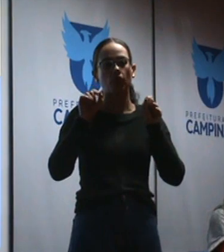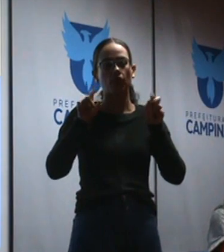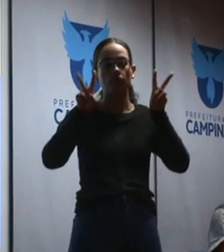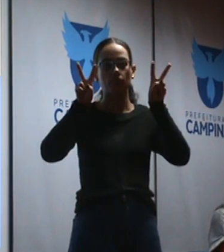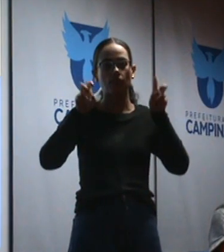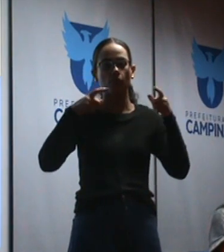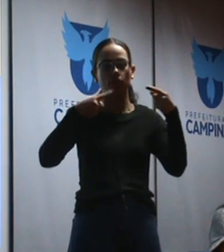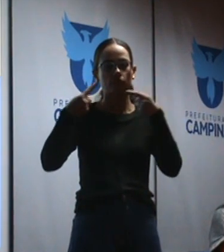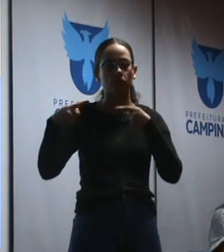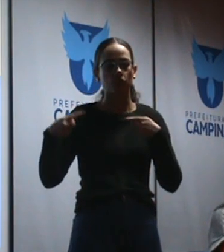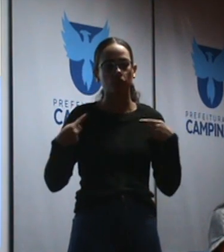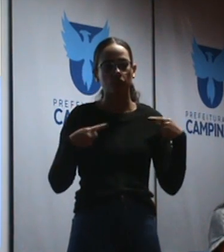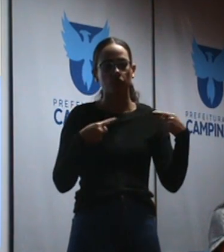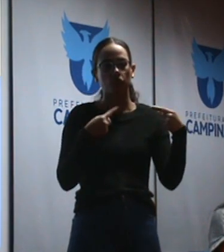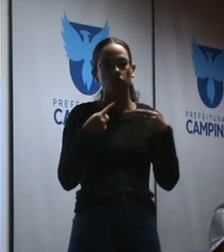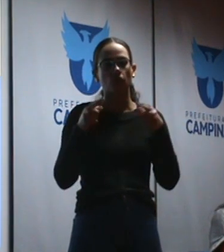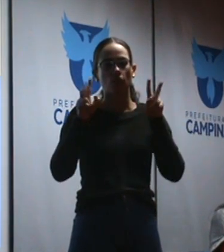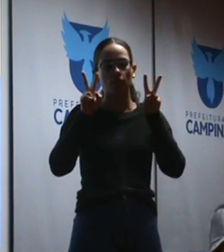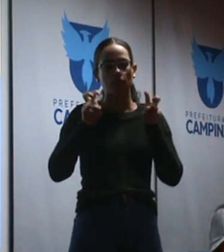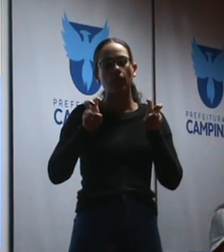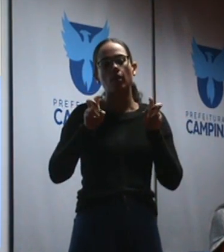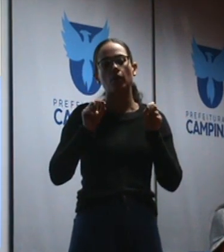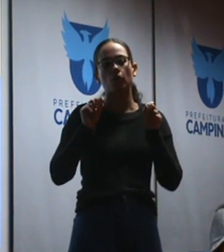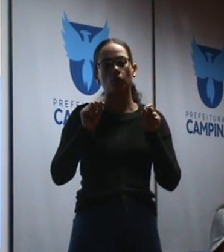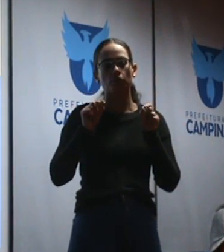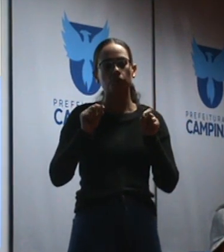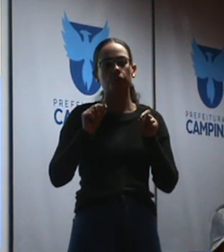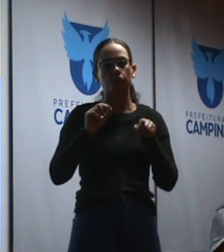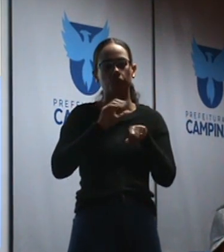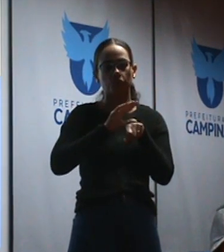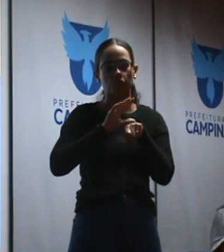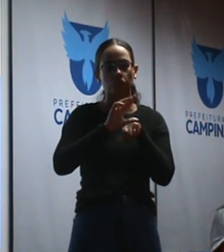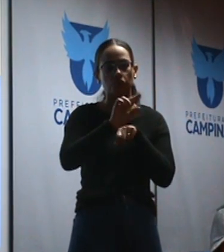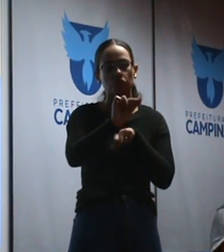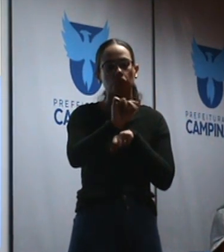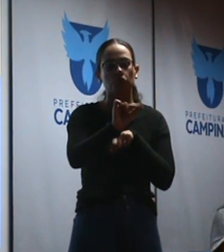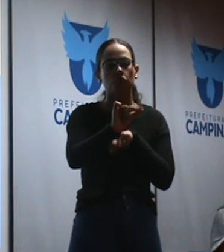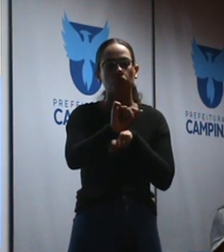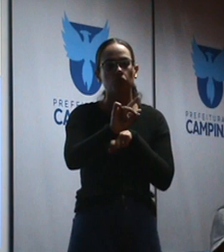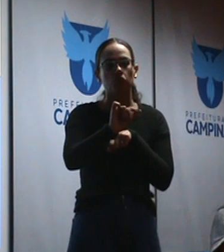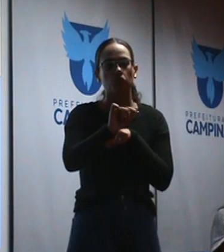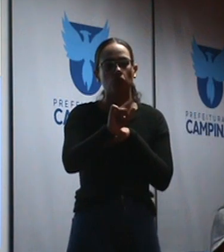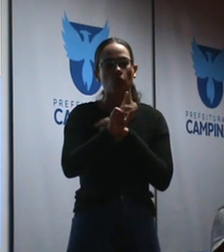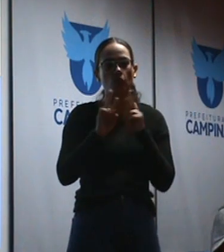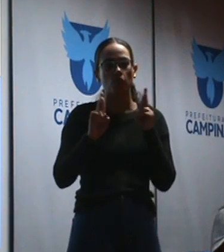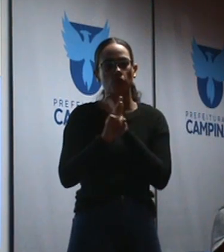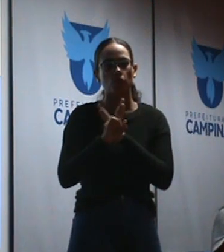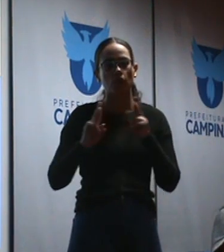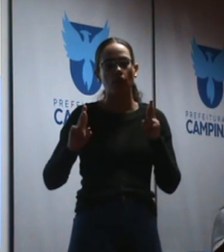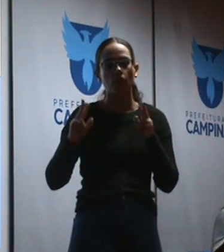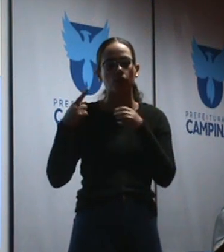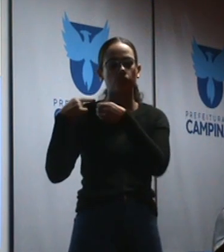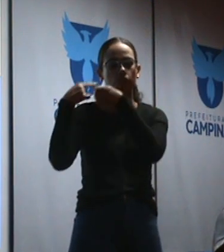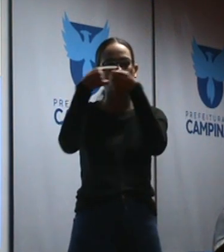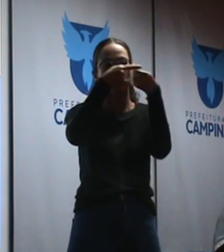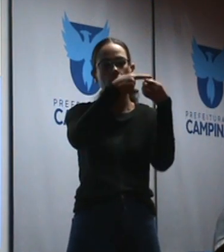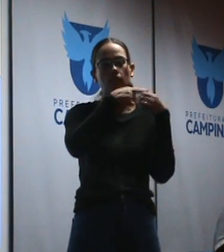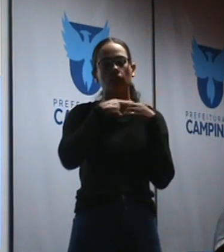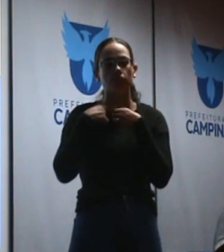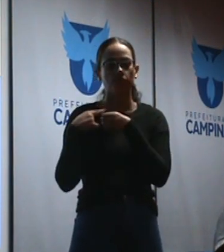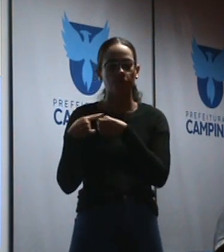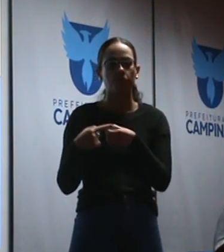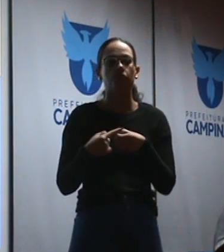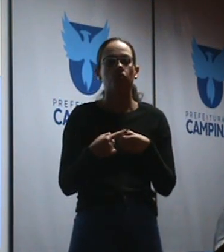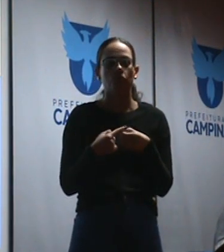feita sobre financiamento relacionado com a questão de gestão regional